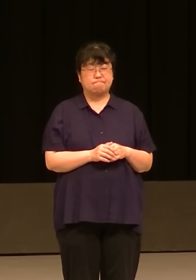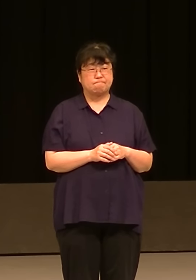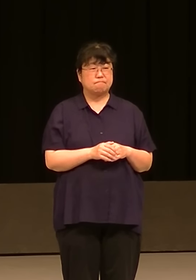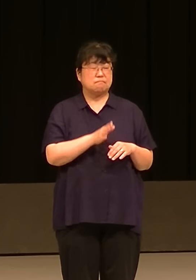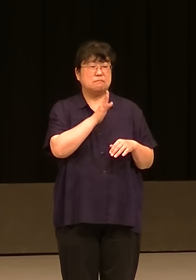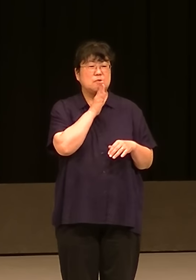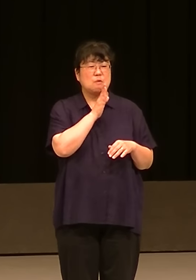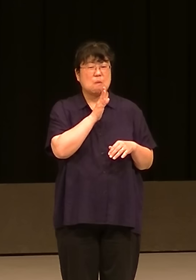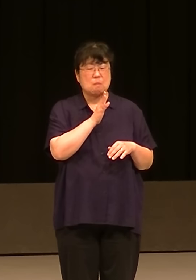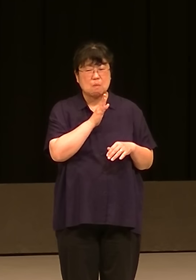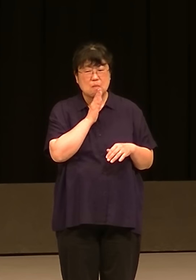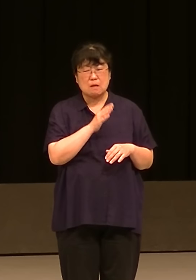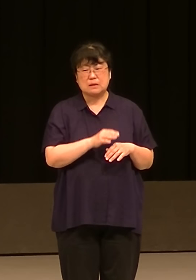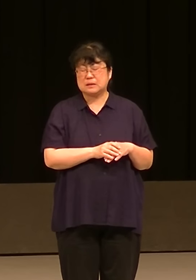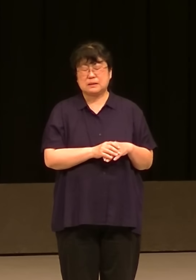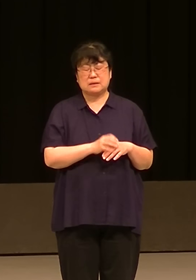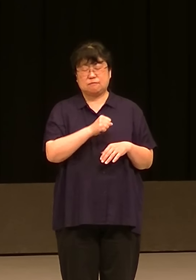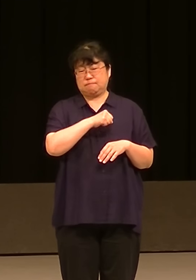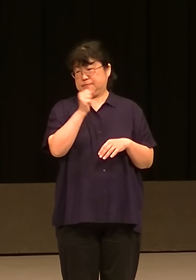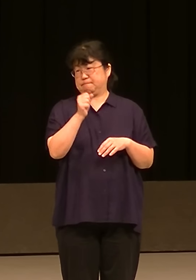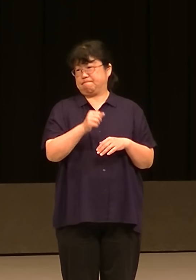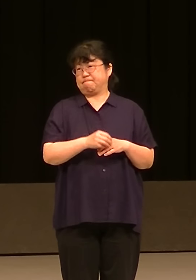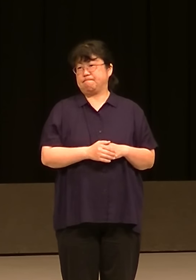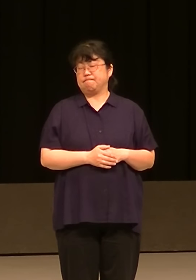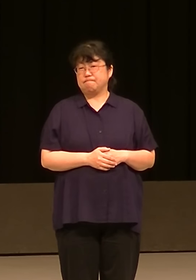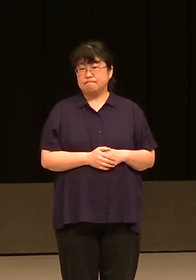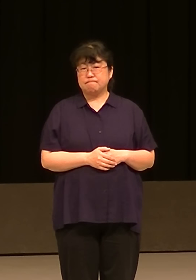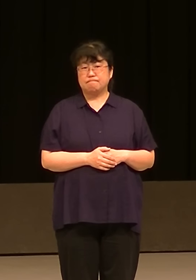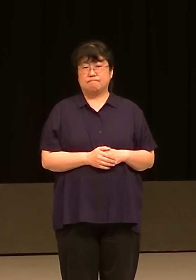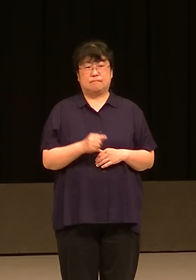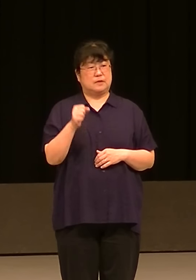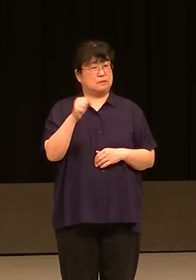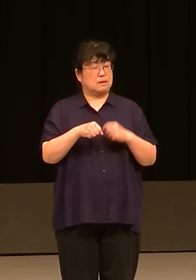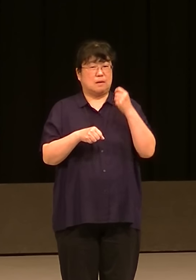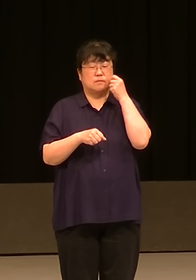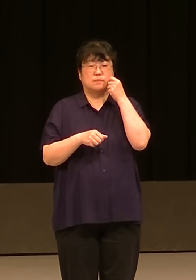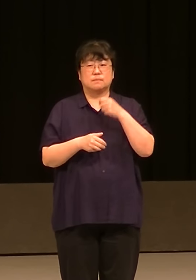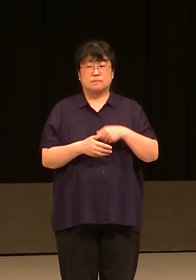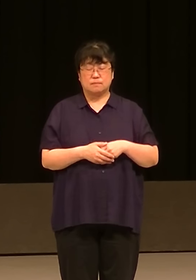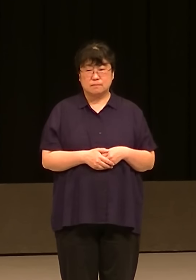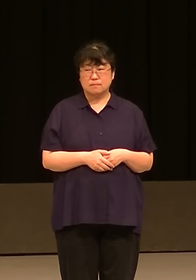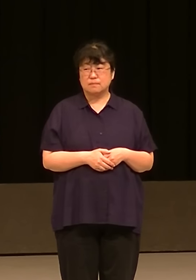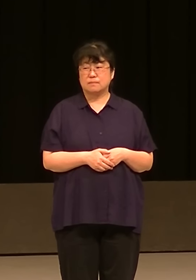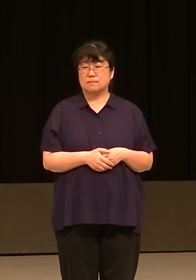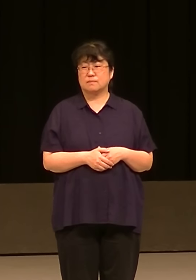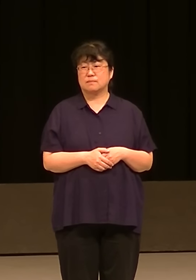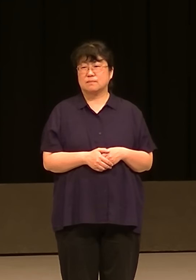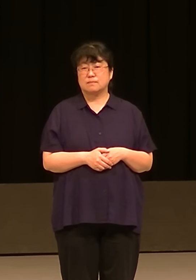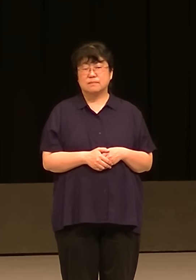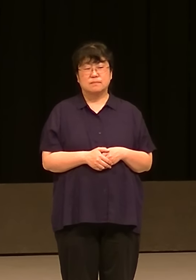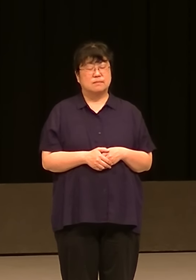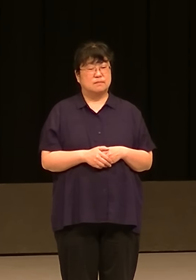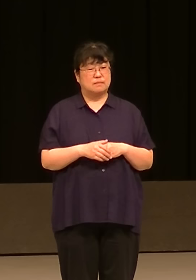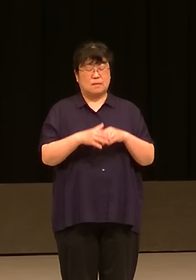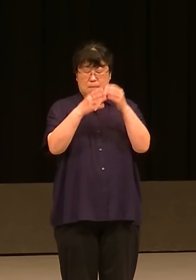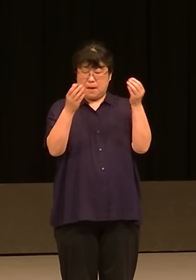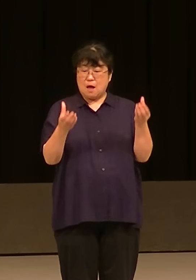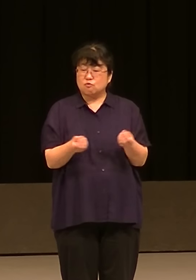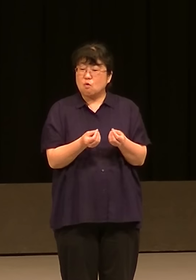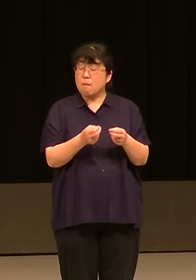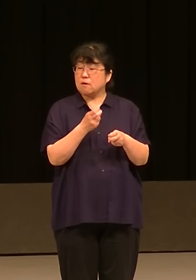実に許すべからざることであると、思います。でこの、グローバル憲